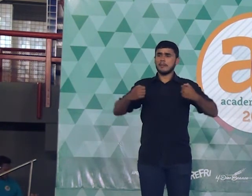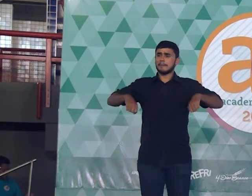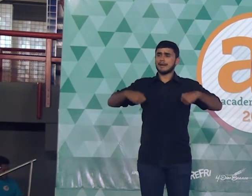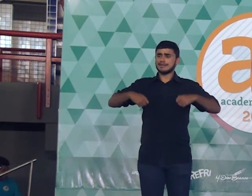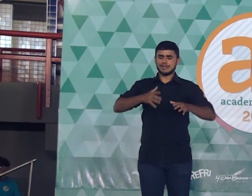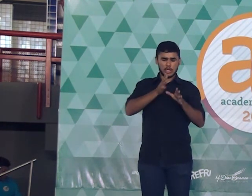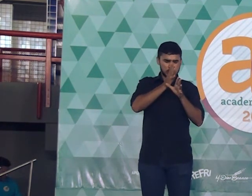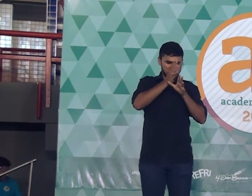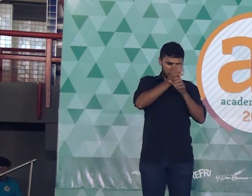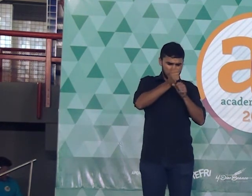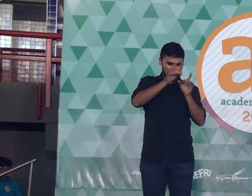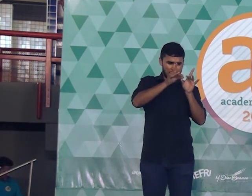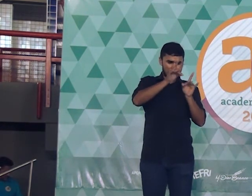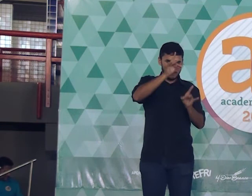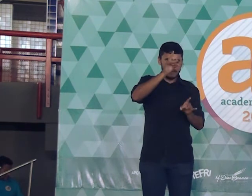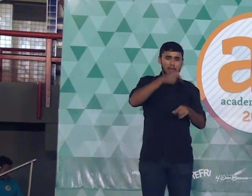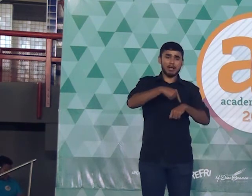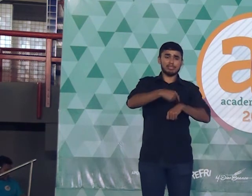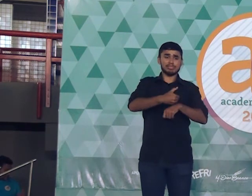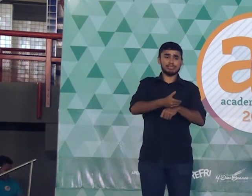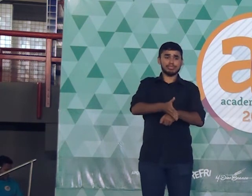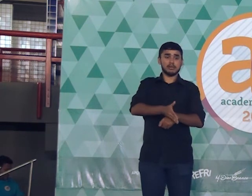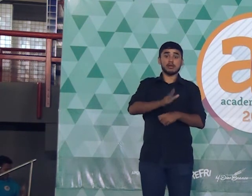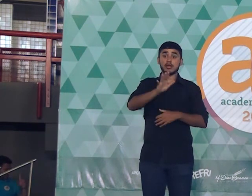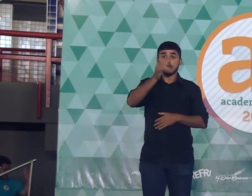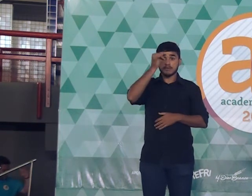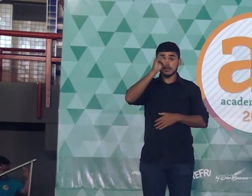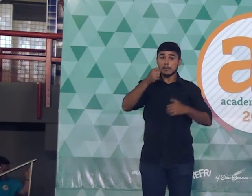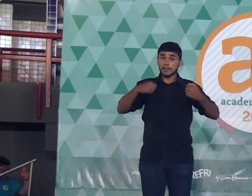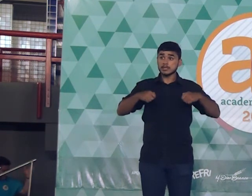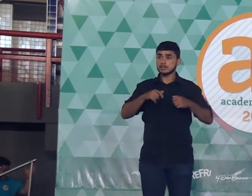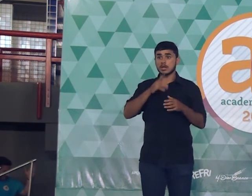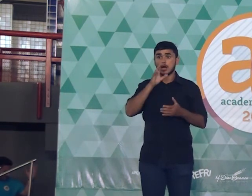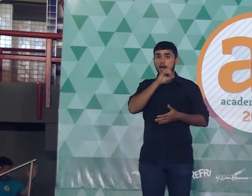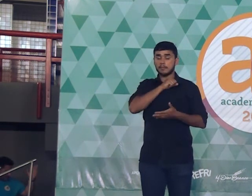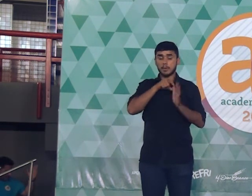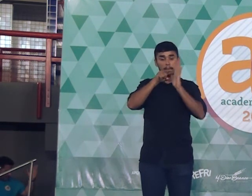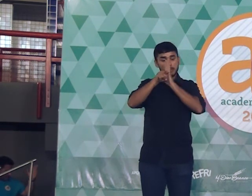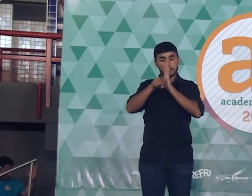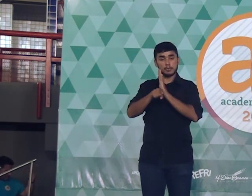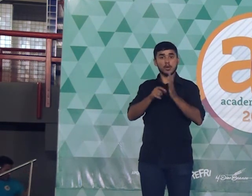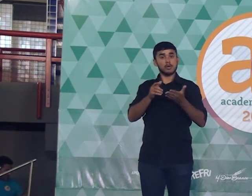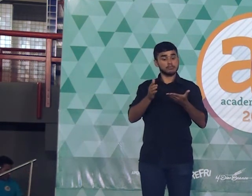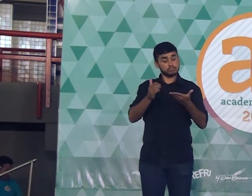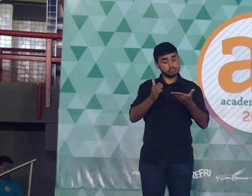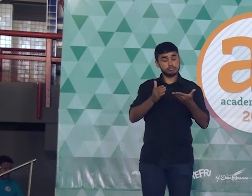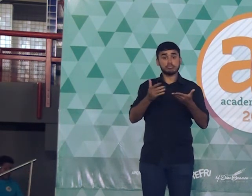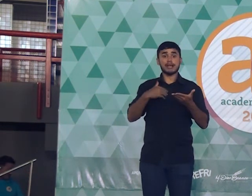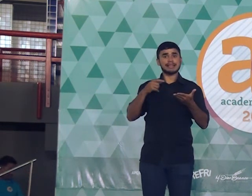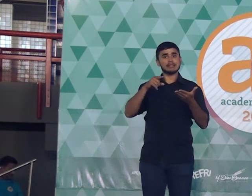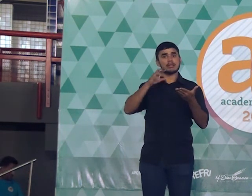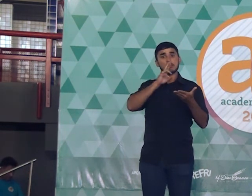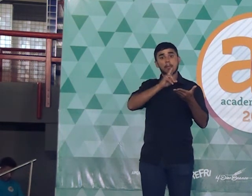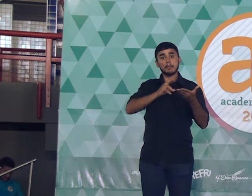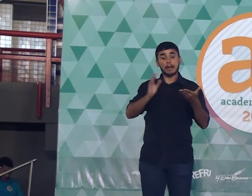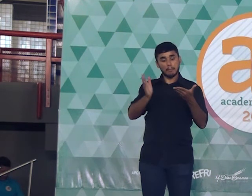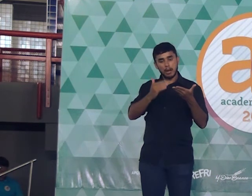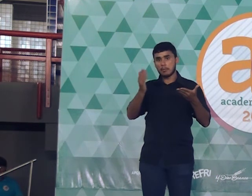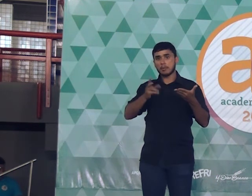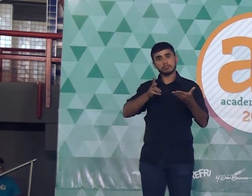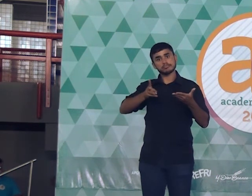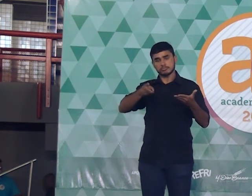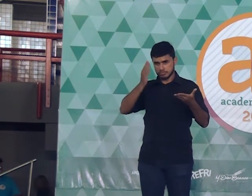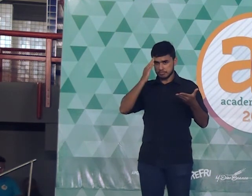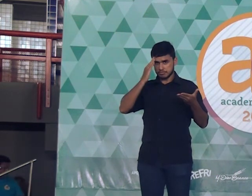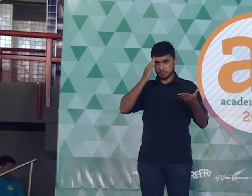tem mais que continuar fazendo a questão. Já pula para a próxima para otimizar o tempo. qualquer minuto, qualquer segundo que você